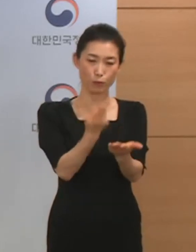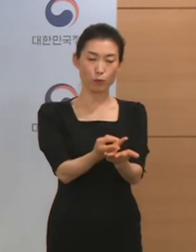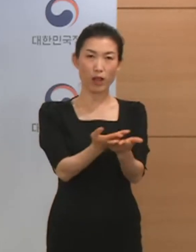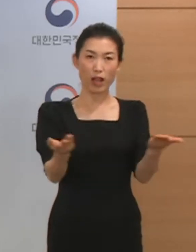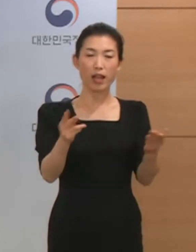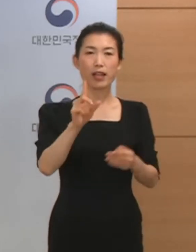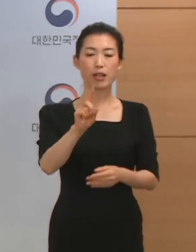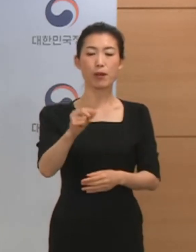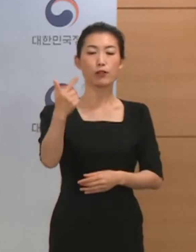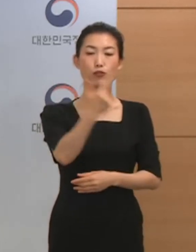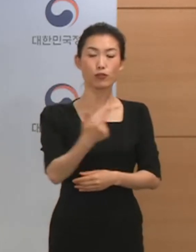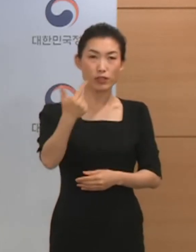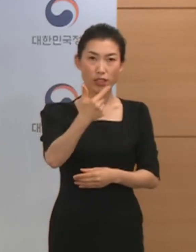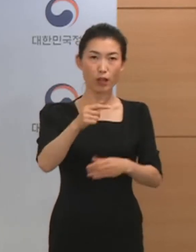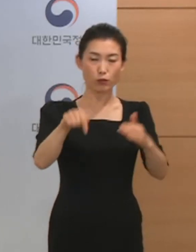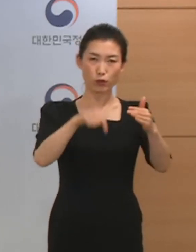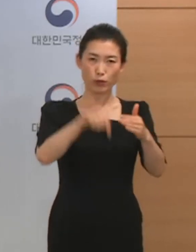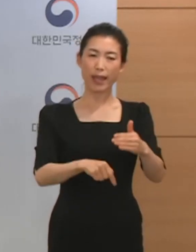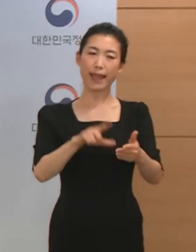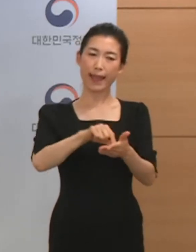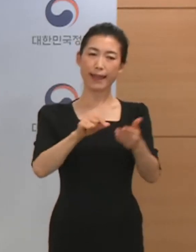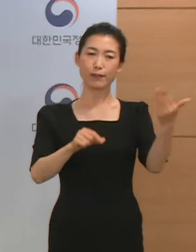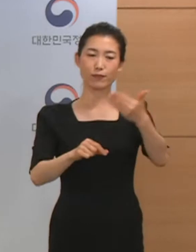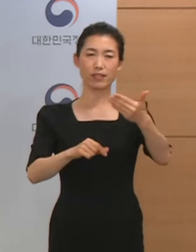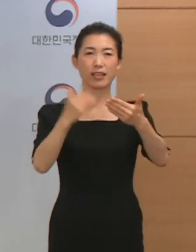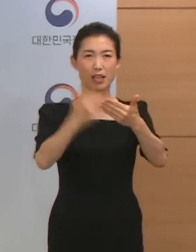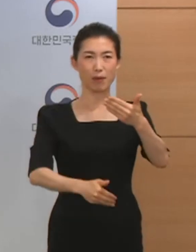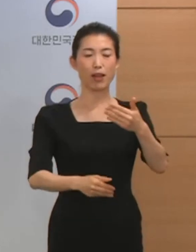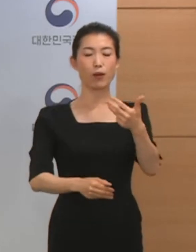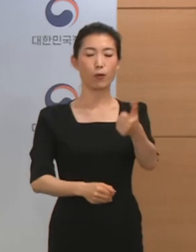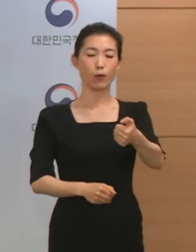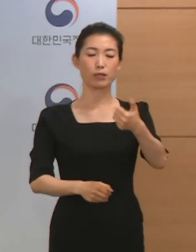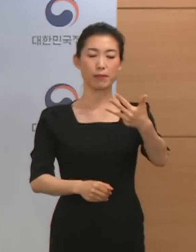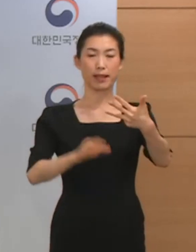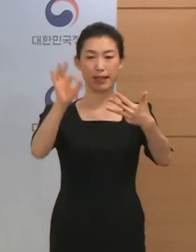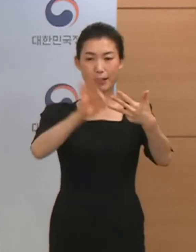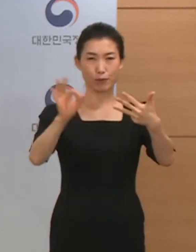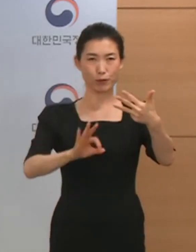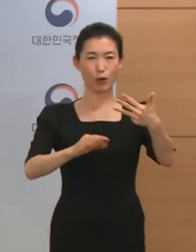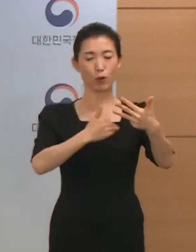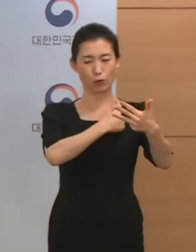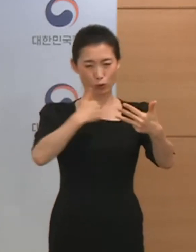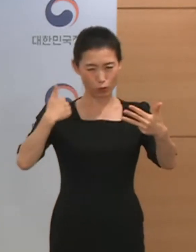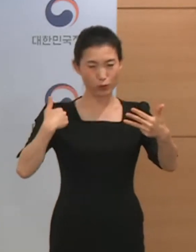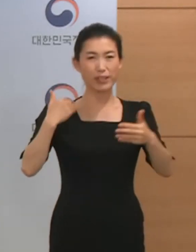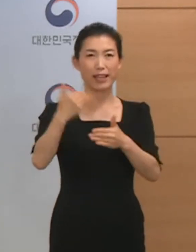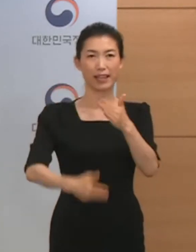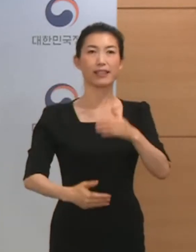1만 6천 병상 중 9천여 병상, 58%의 여유를 가지고 있습니다.